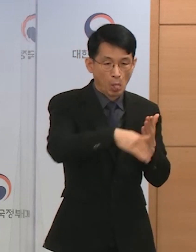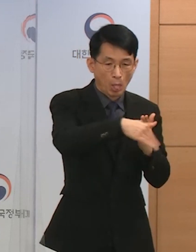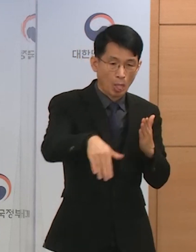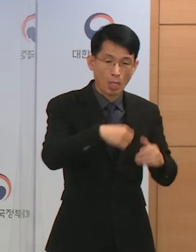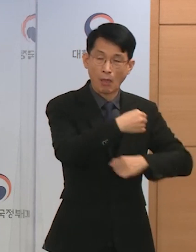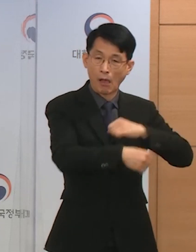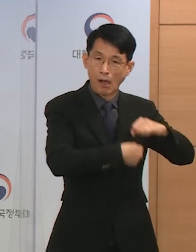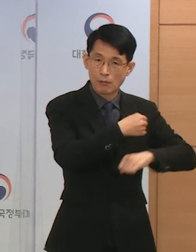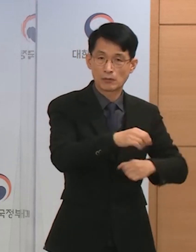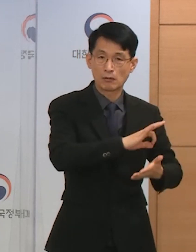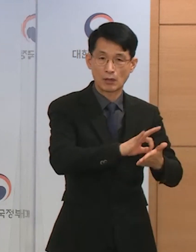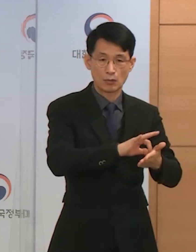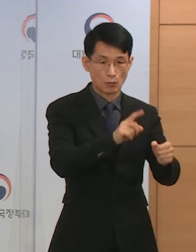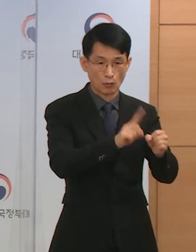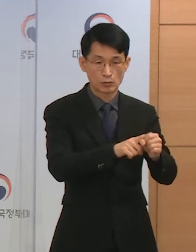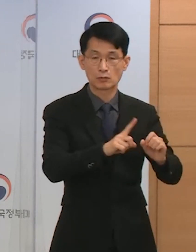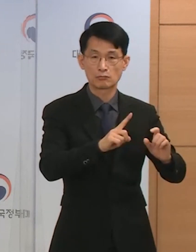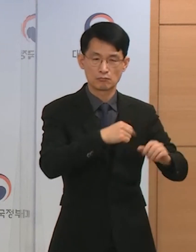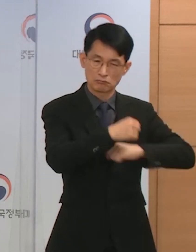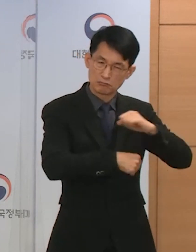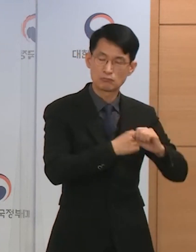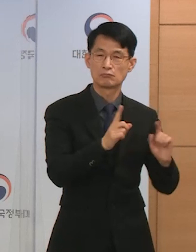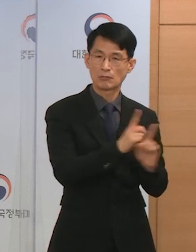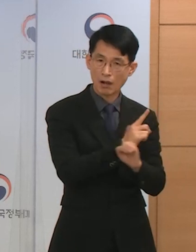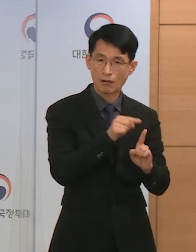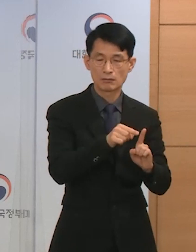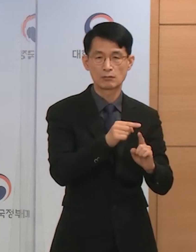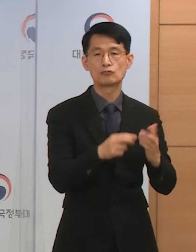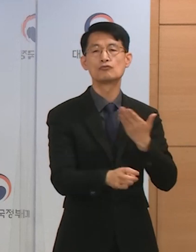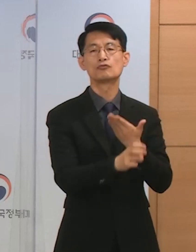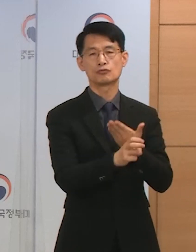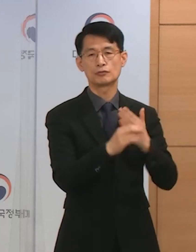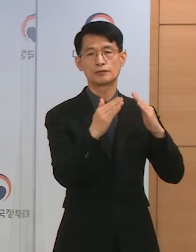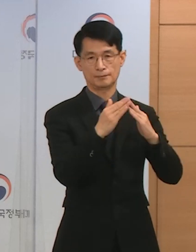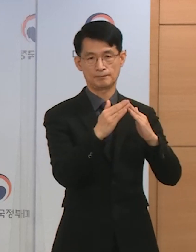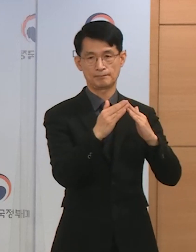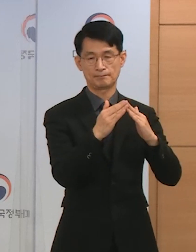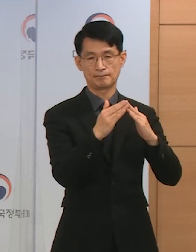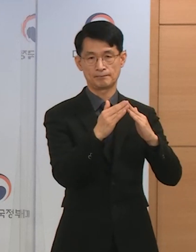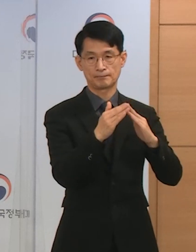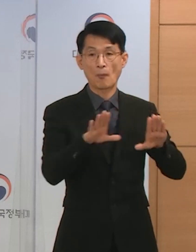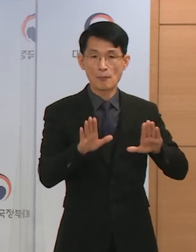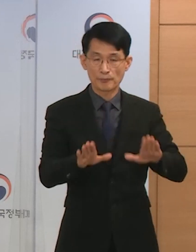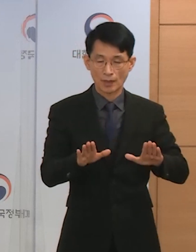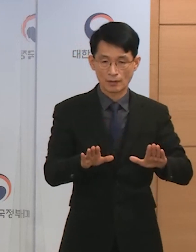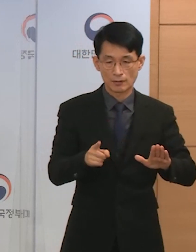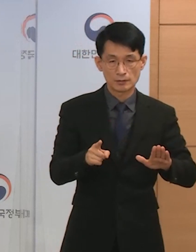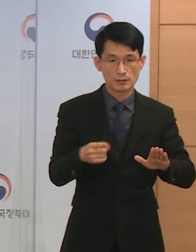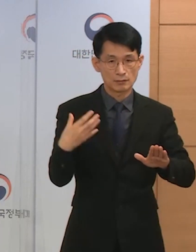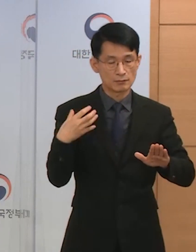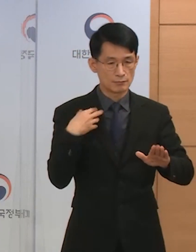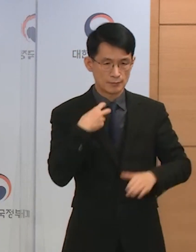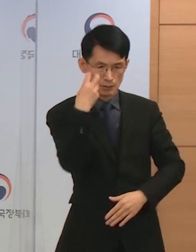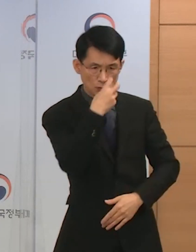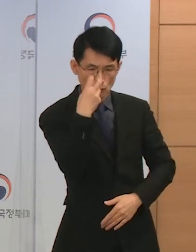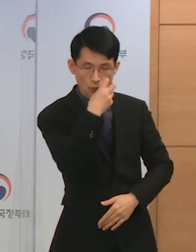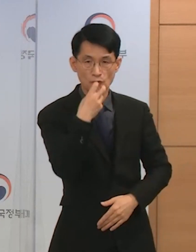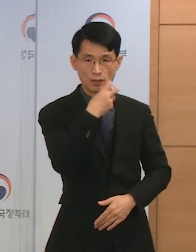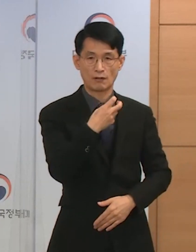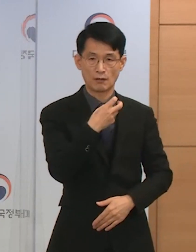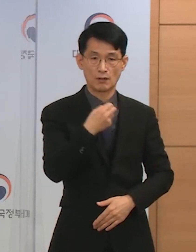무단 용도 변경 등이 이루어진 불법주택에 대하여 올해까지 매년 의무적인 실태조사